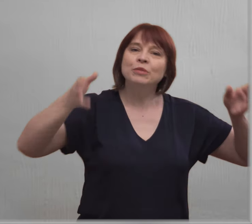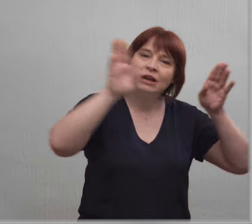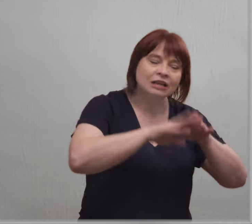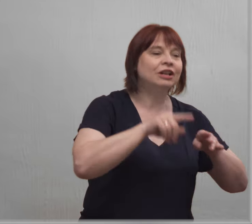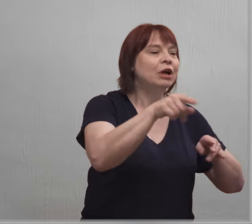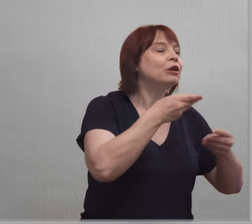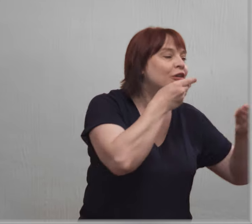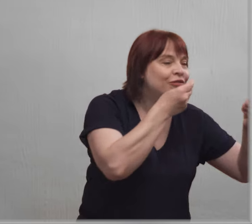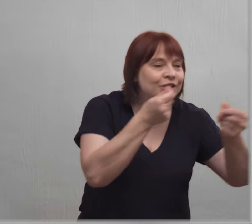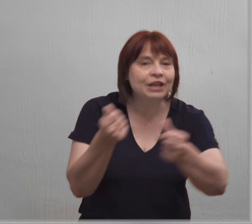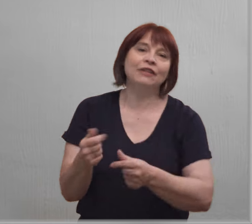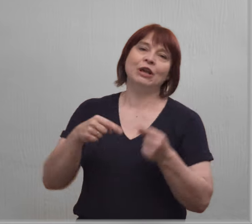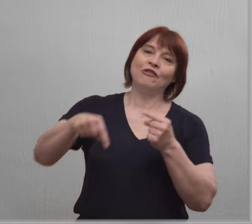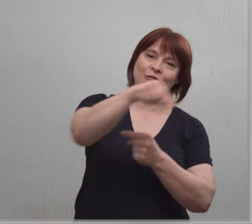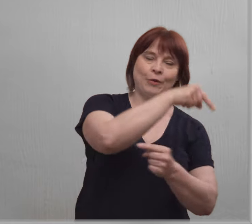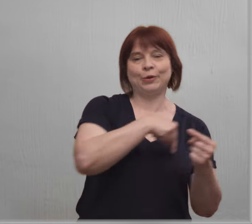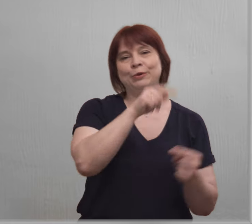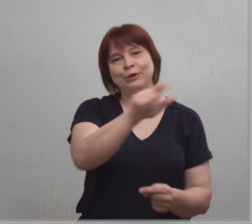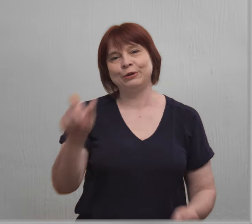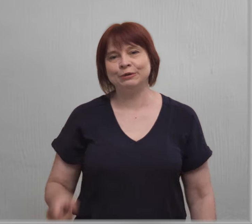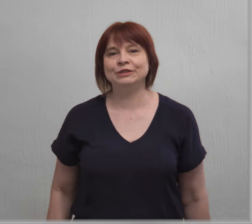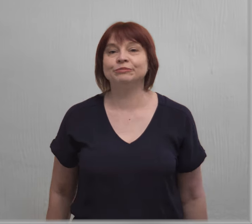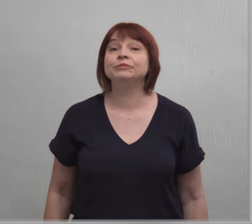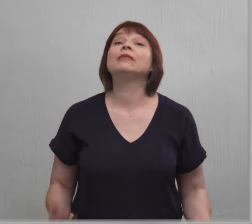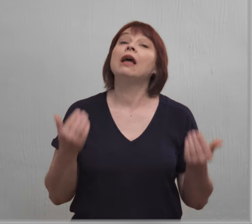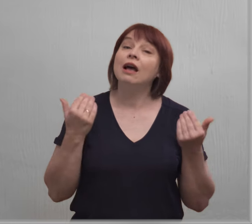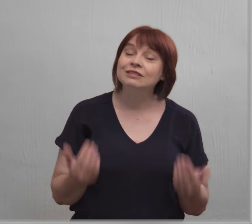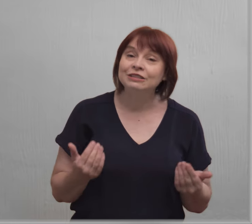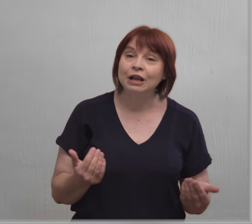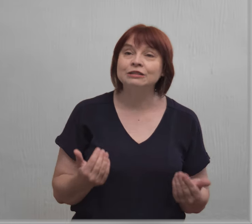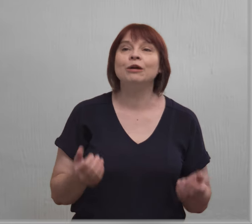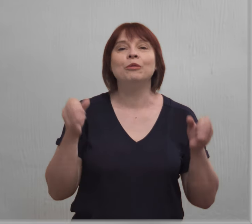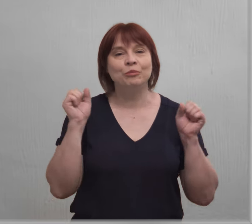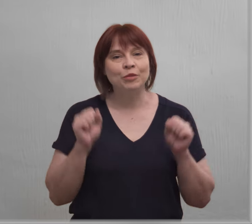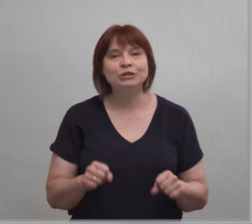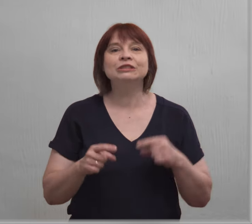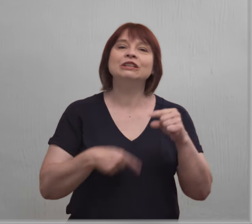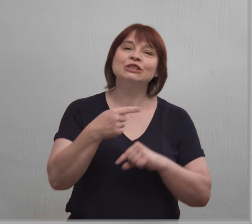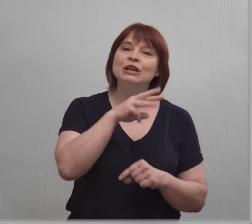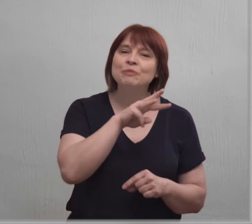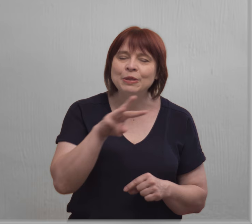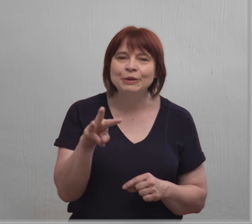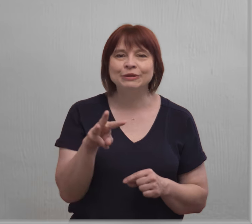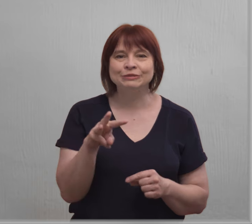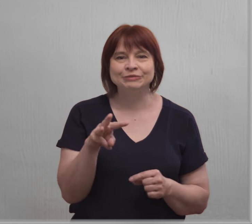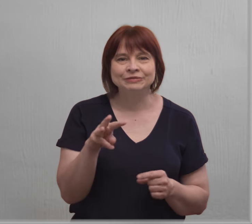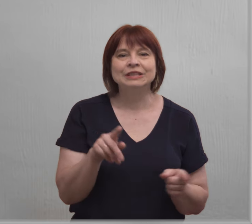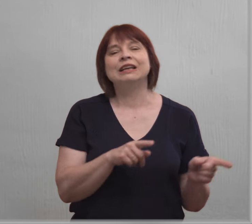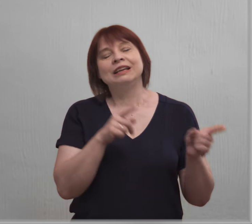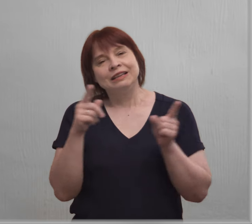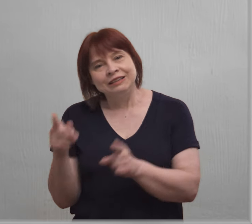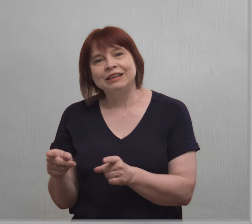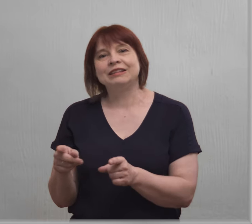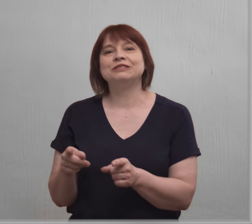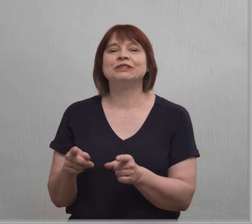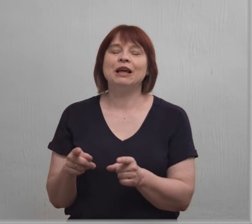вы находитесь. Аминь, драгоценные. А сейчас мы уже буквально через минутку переходим на